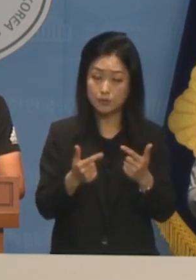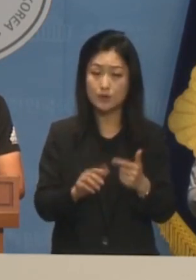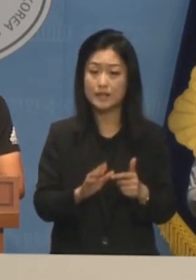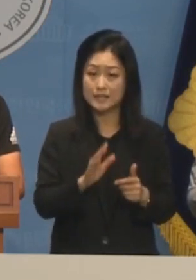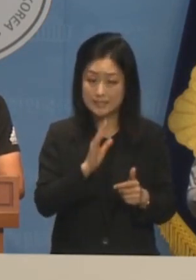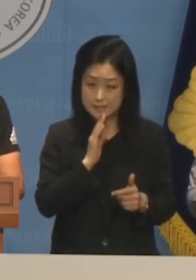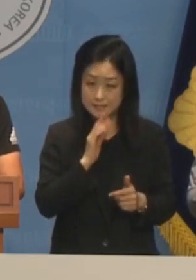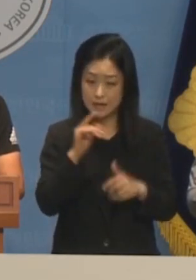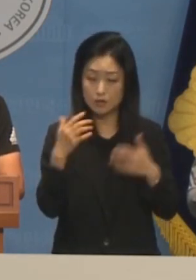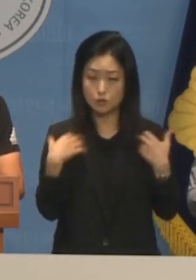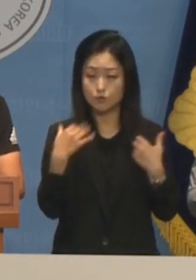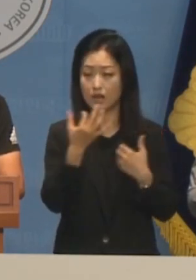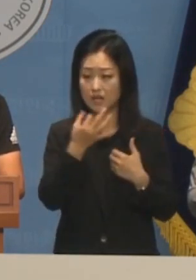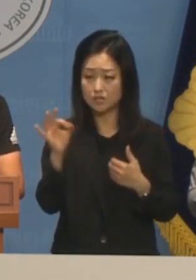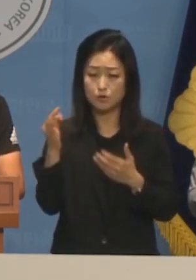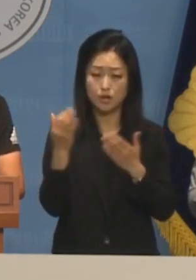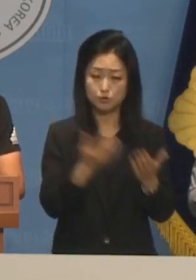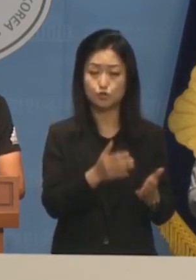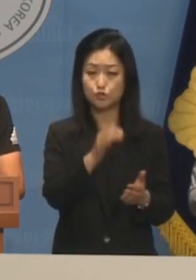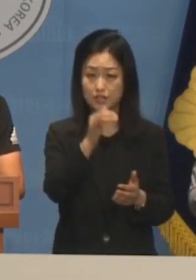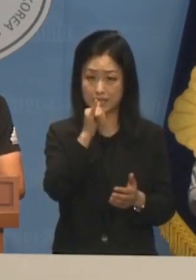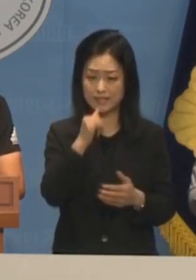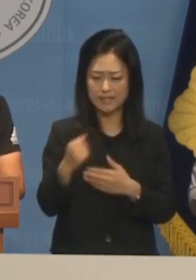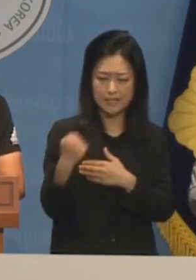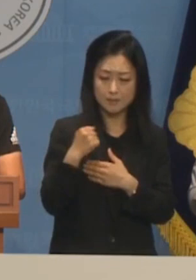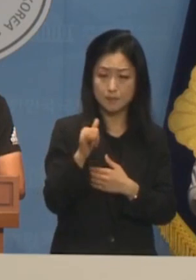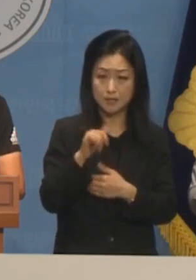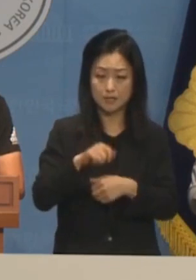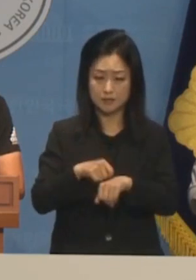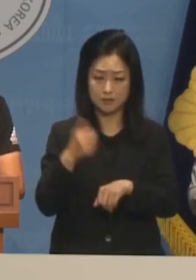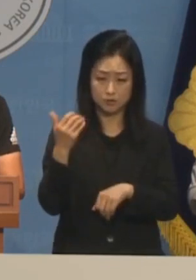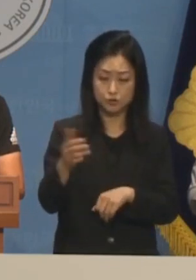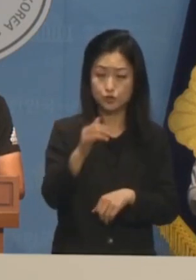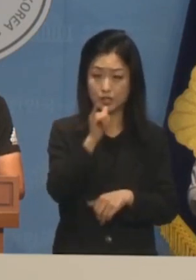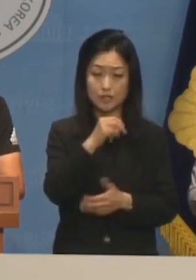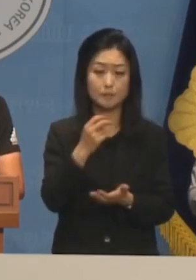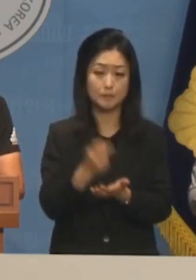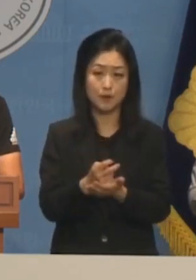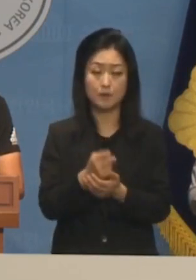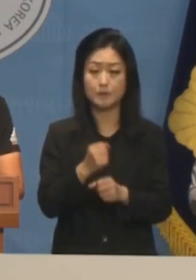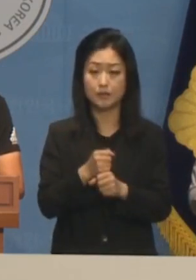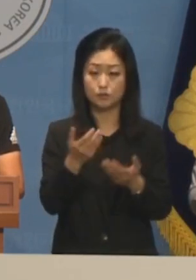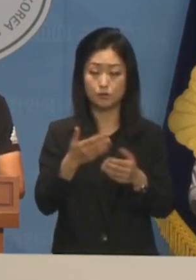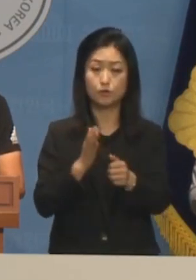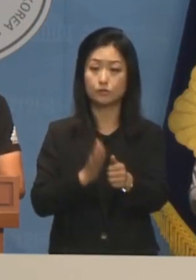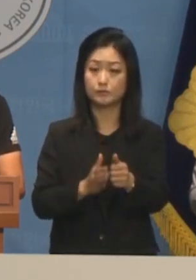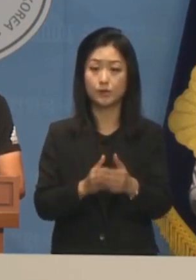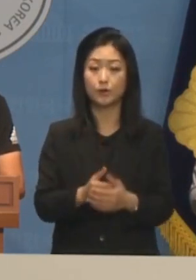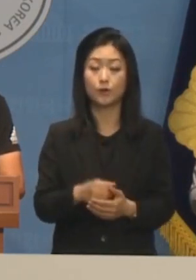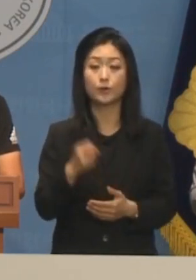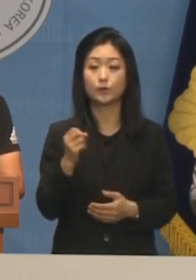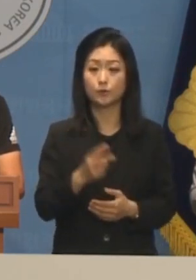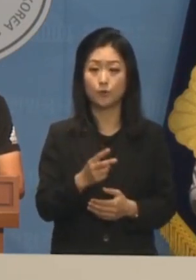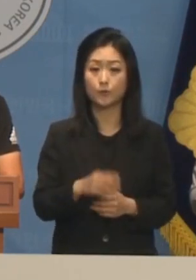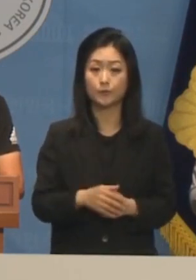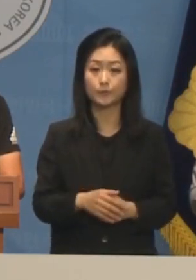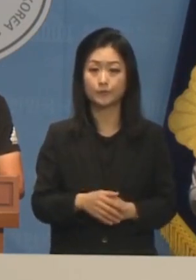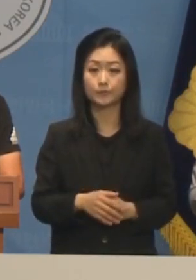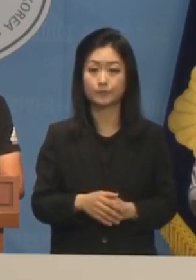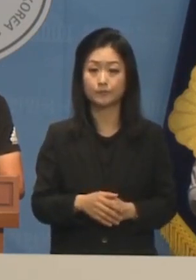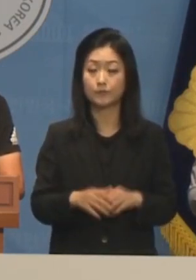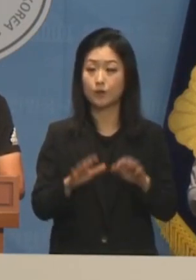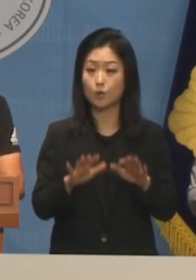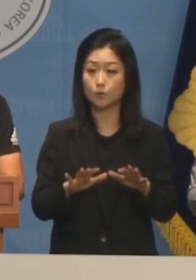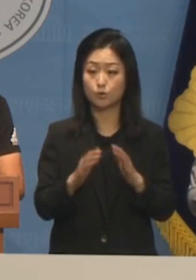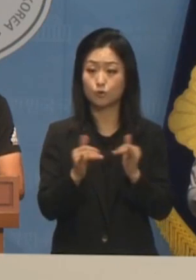공공기관들이 받아들일 수밖에 없는 강제력이 있는 결정이 되었으면 하는 바람을 가져봅니다. 끝으로 공공부문에서